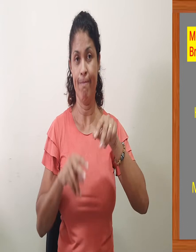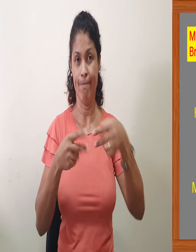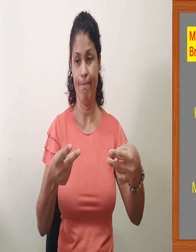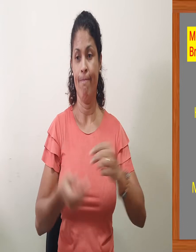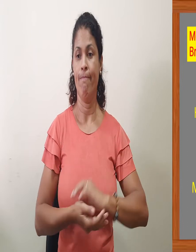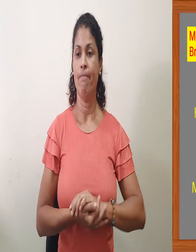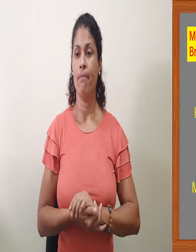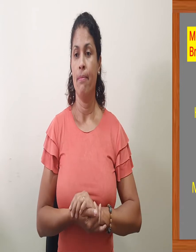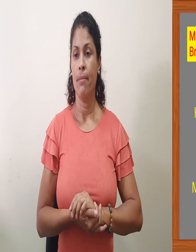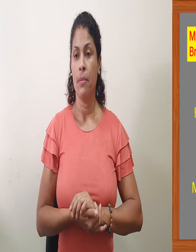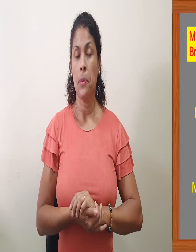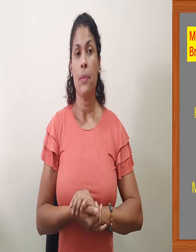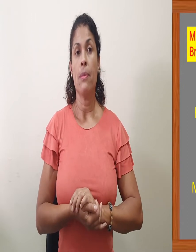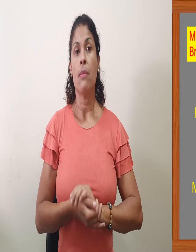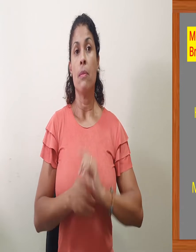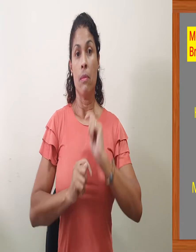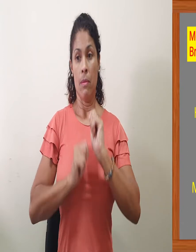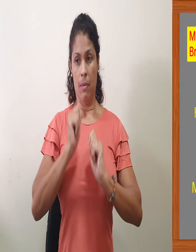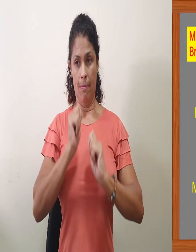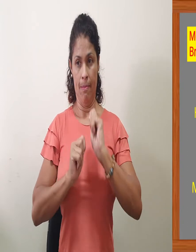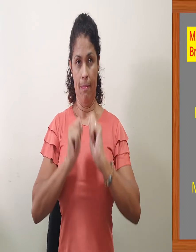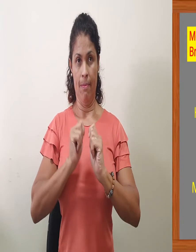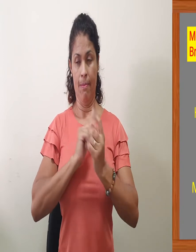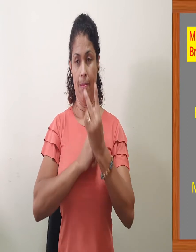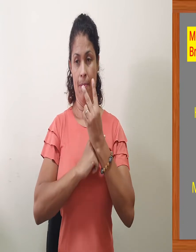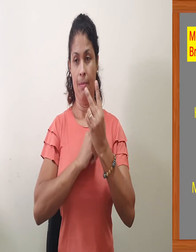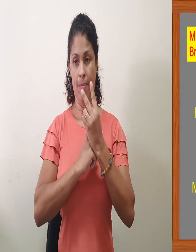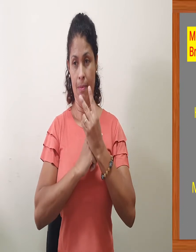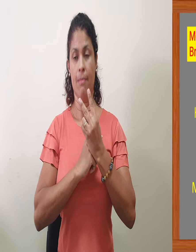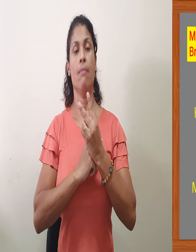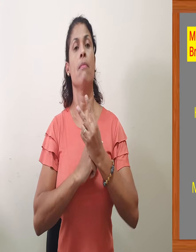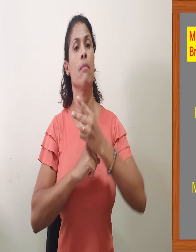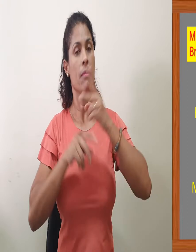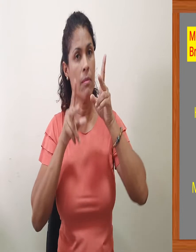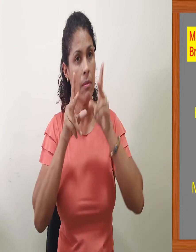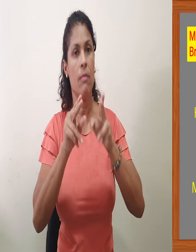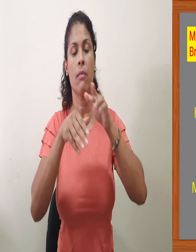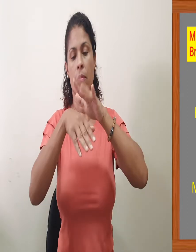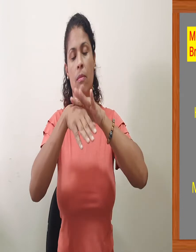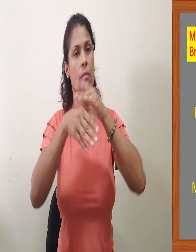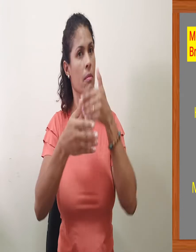com 12.621 óbitos, e o de cólon e reto, com